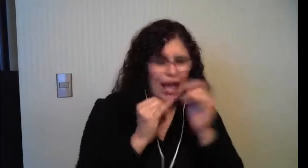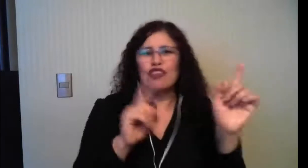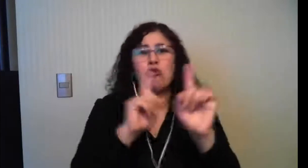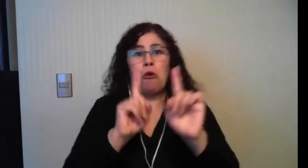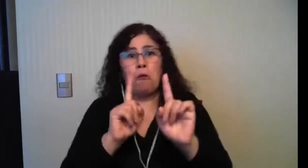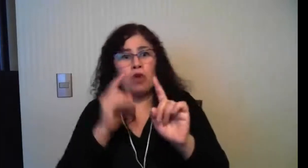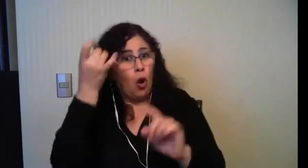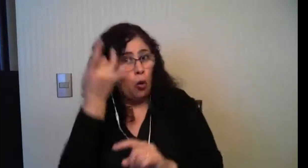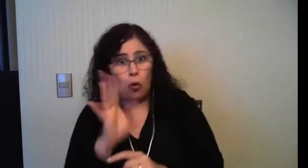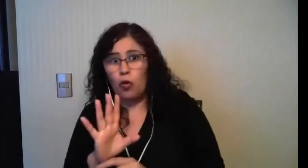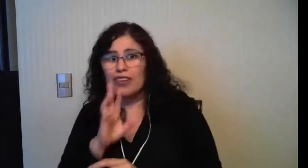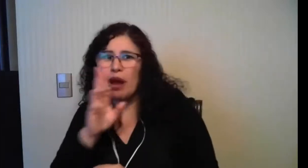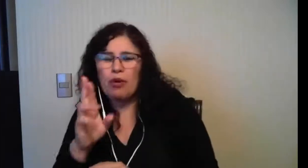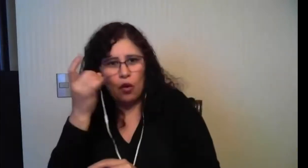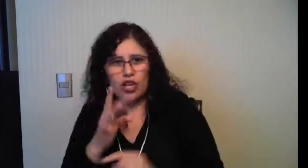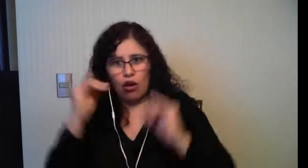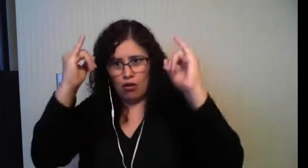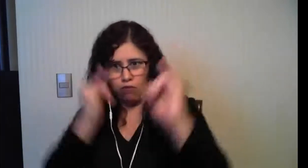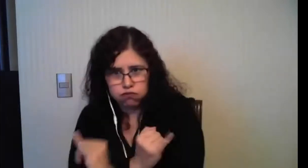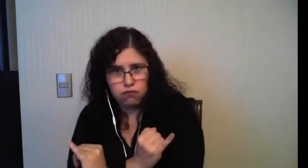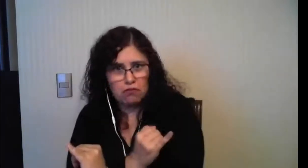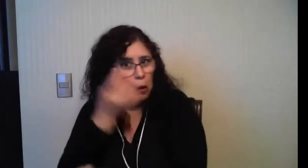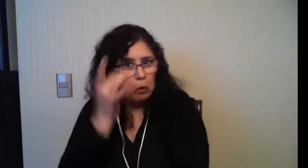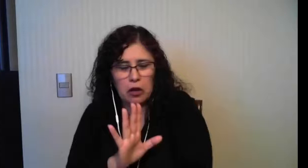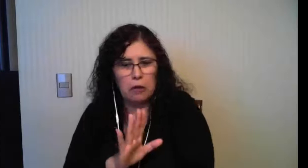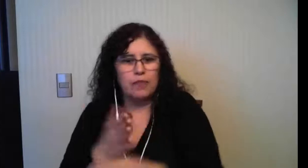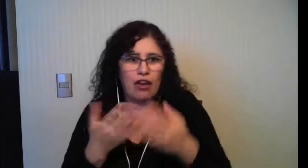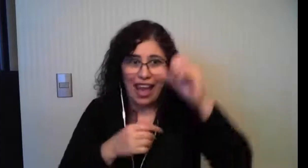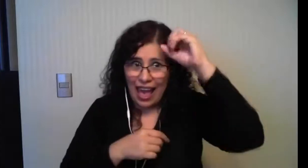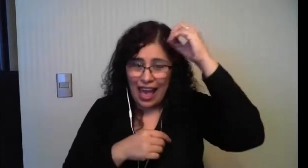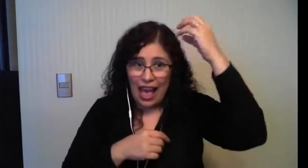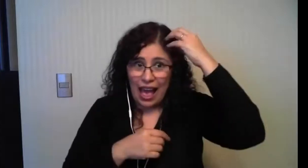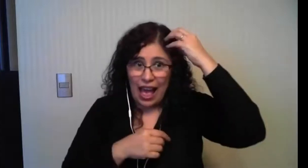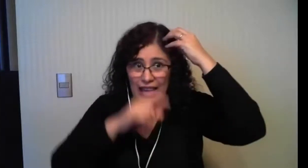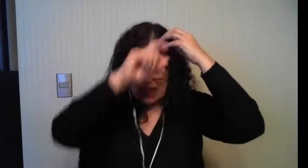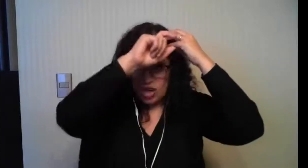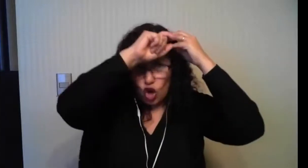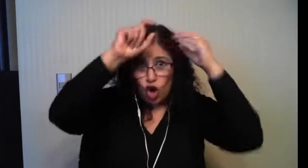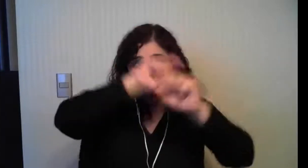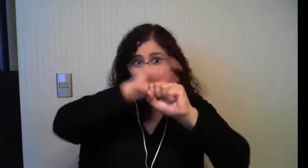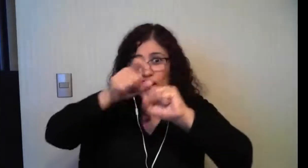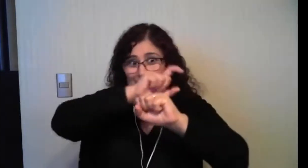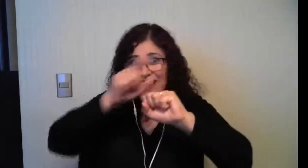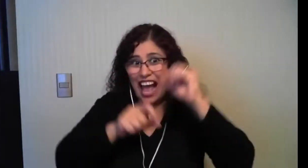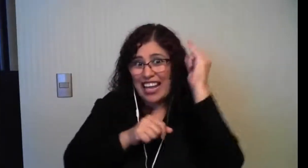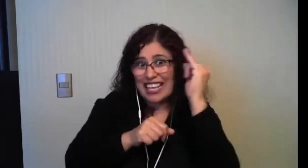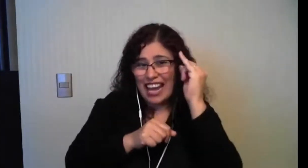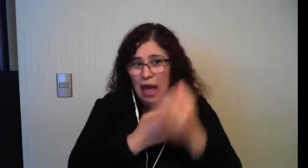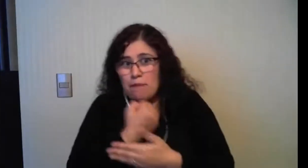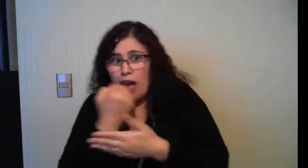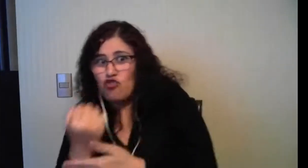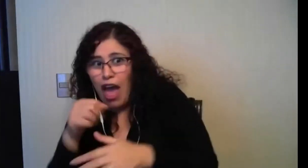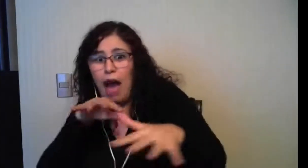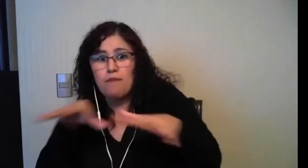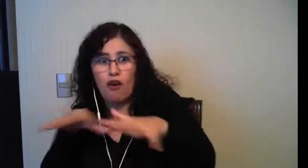así, ¿ya? Entonces, para que yo pueda mover esto es porque mi corteza motora izquierda me lo permite, ¿ya? Para que yo pueda mover el otro brazo es